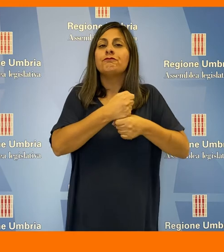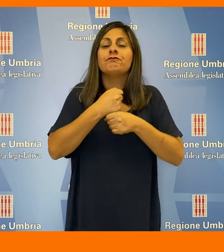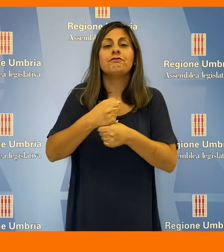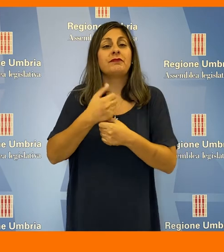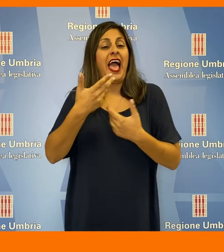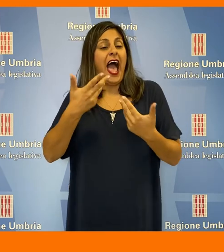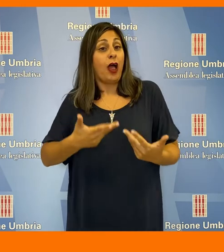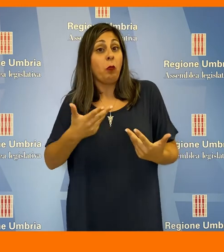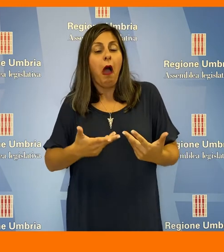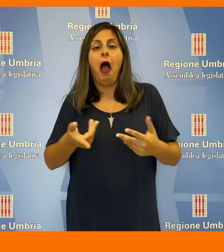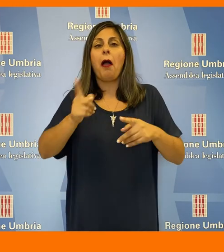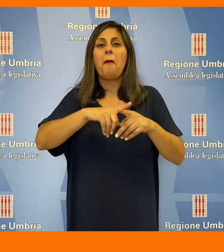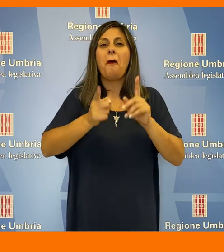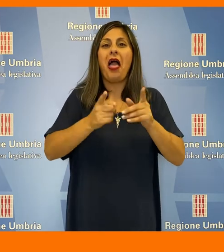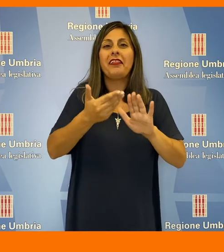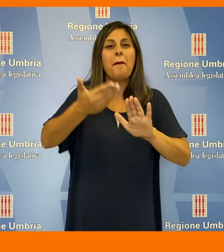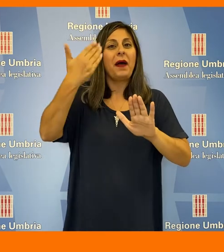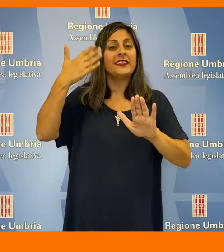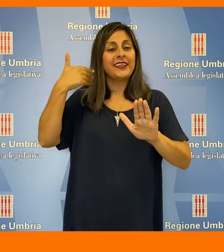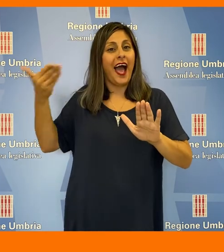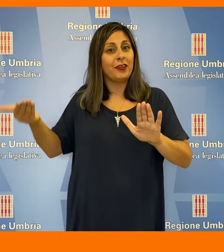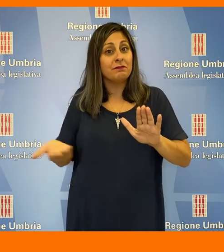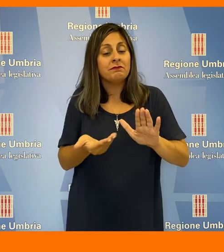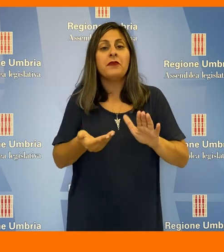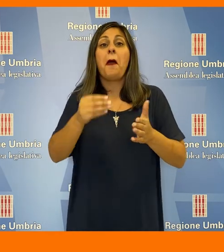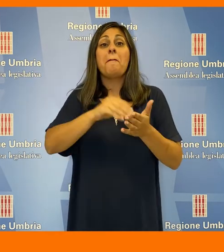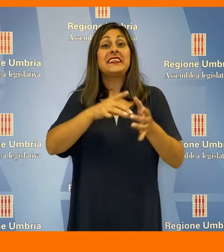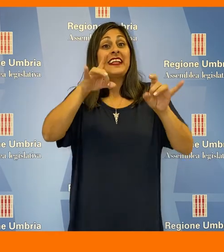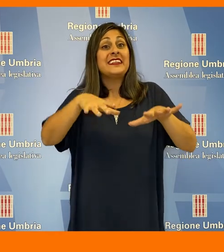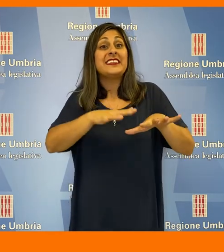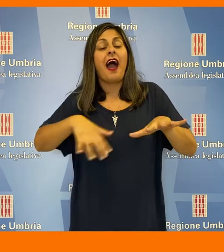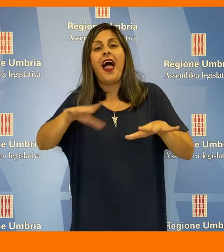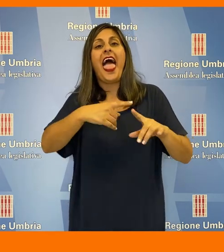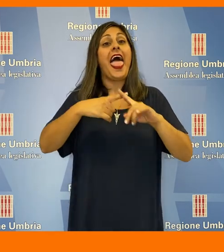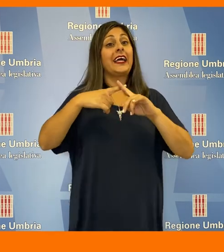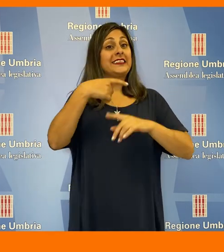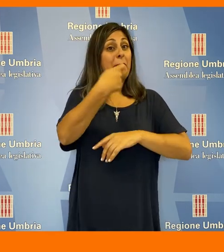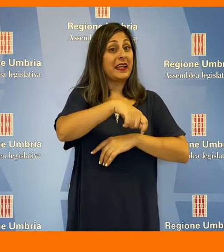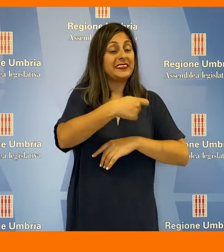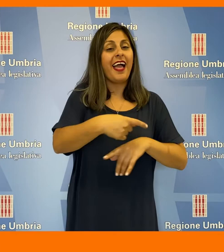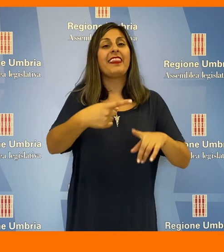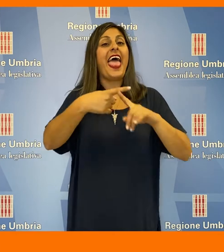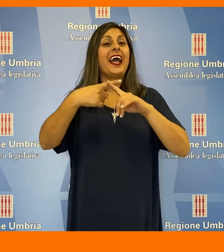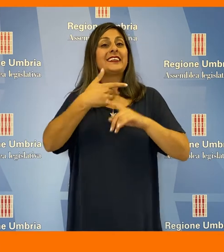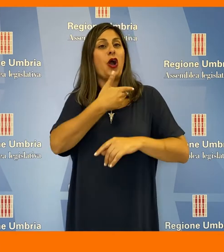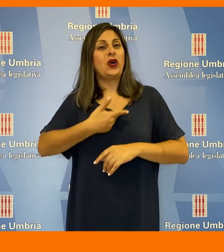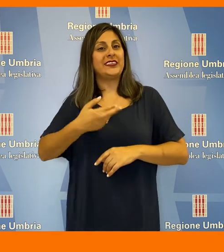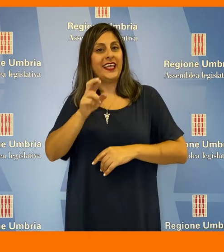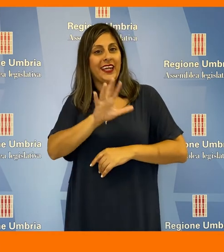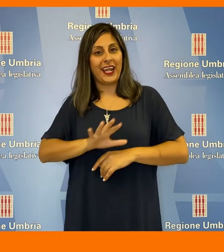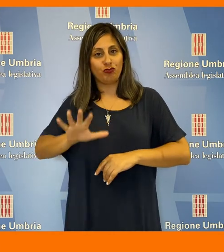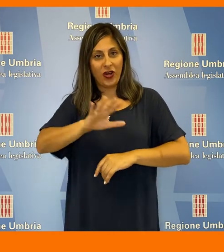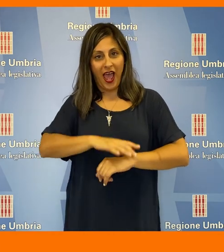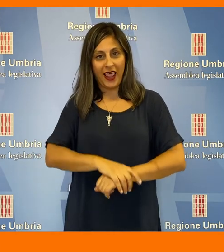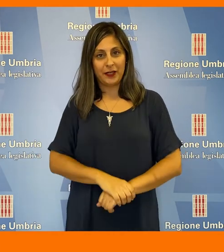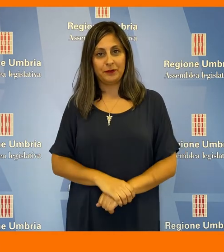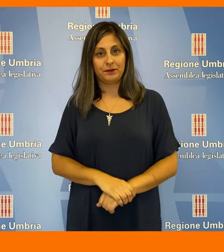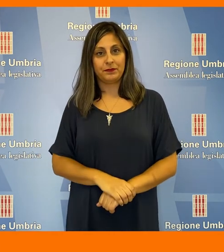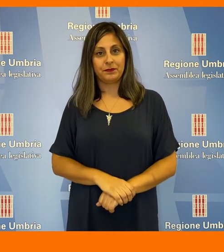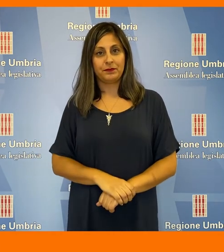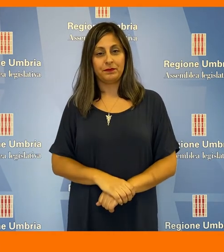e istituzionali di oggi e anche di molti anni fa, con la presenza in sala di ex presidenti e consiglieri